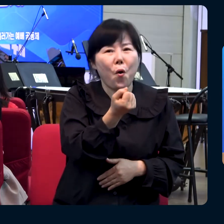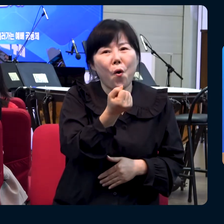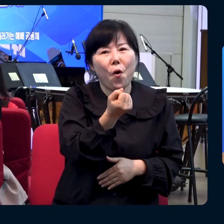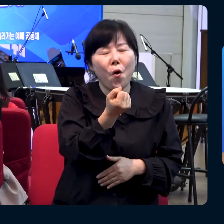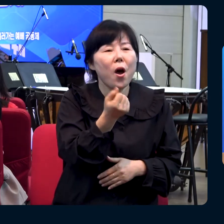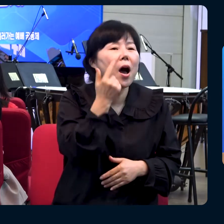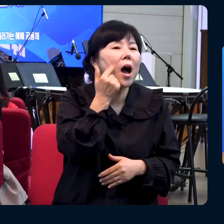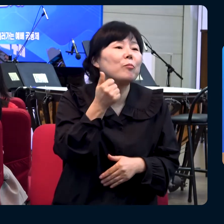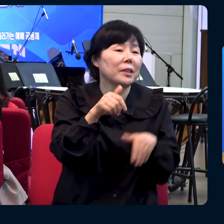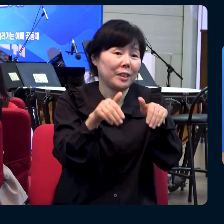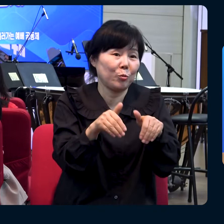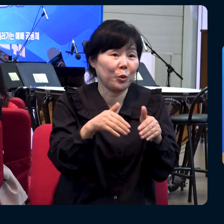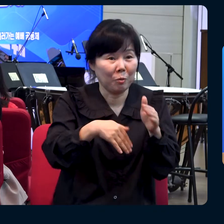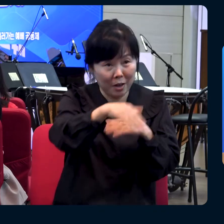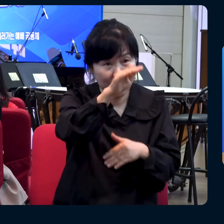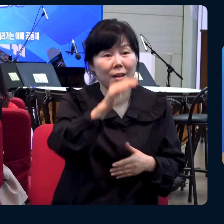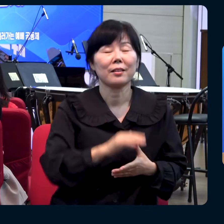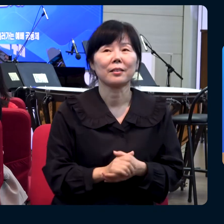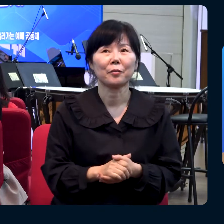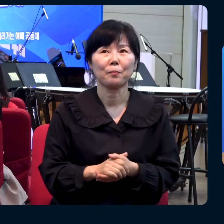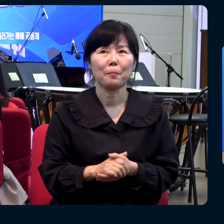소년이 오는 것으로 시작합니다.